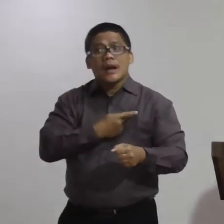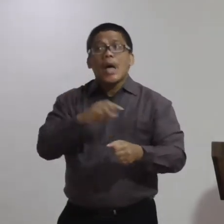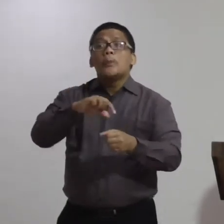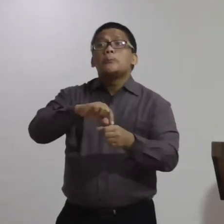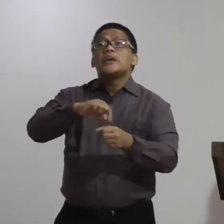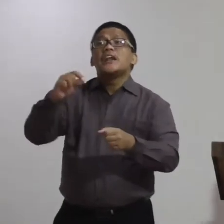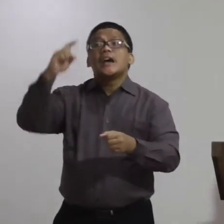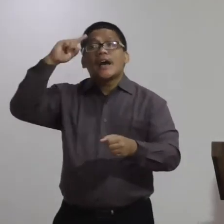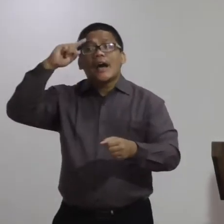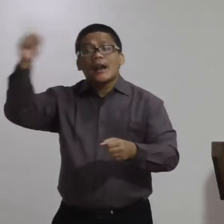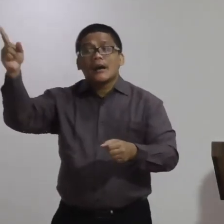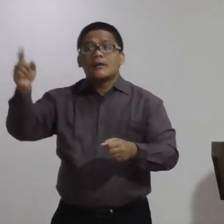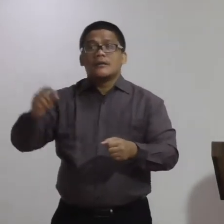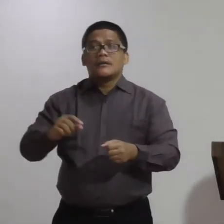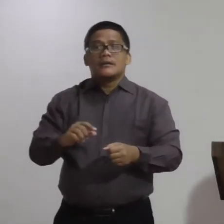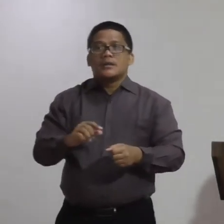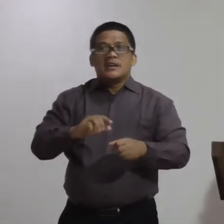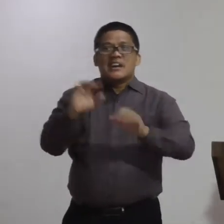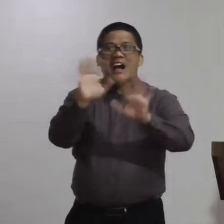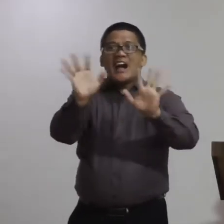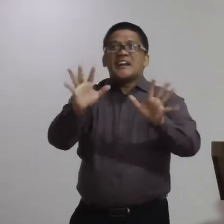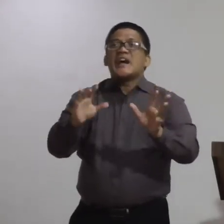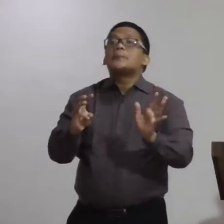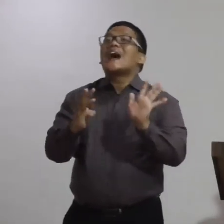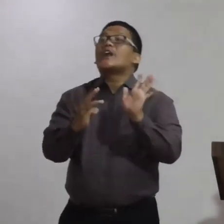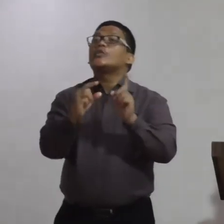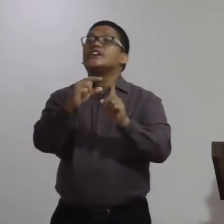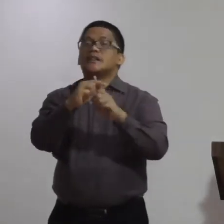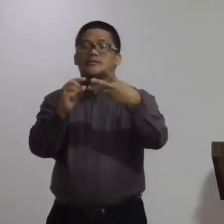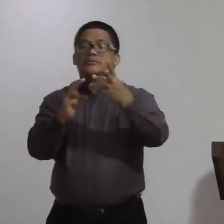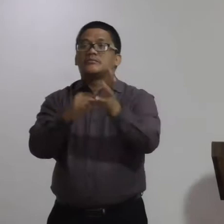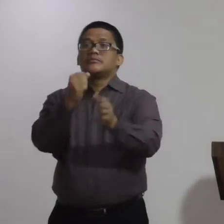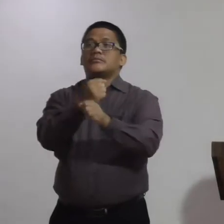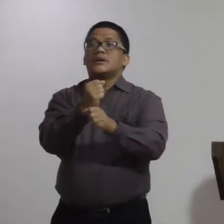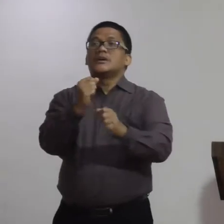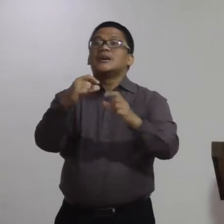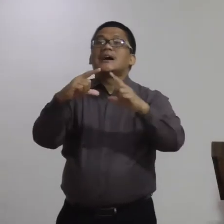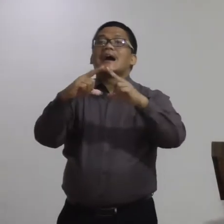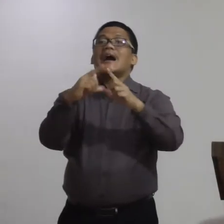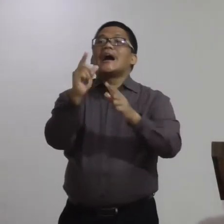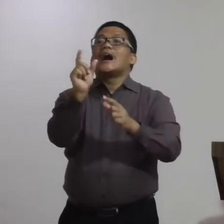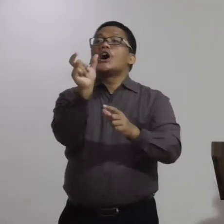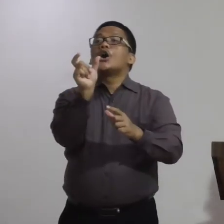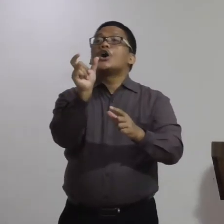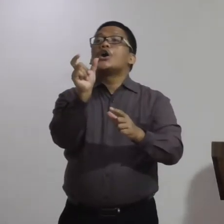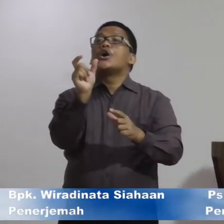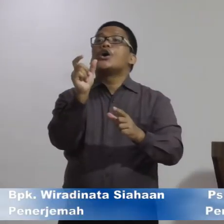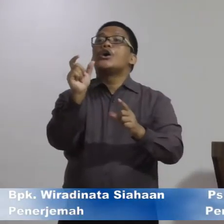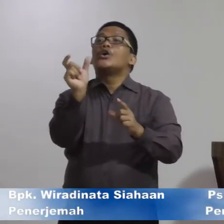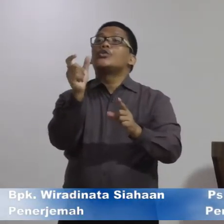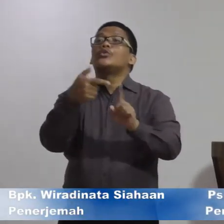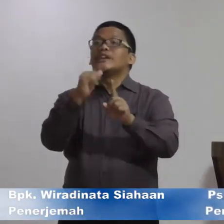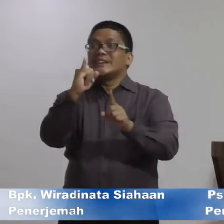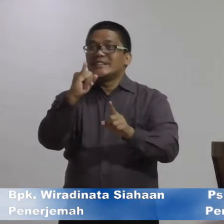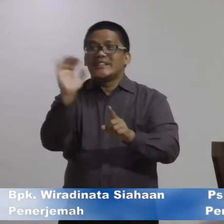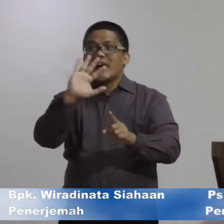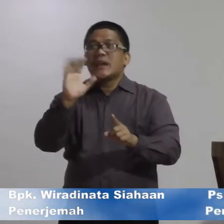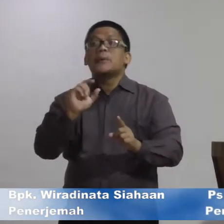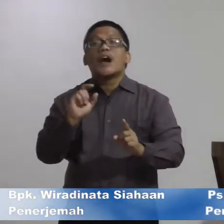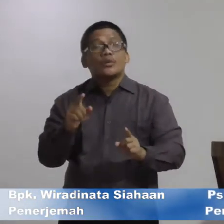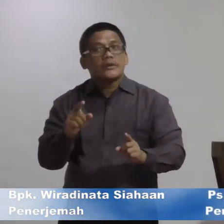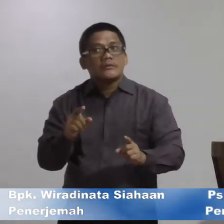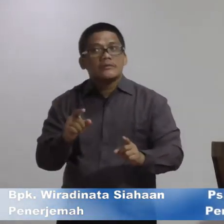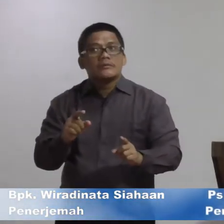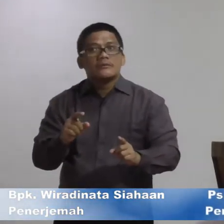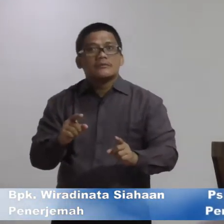pilihan Allah, tidak dipengaruhi oleh situasi, tidak dipengaruhi oleh orang-orang, tidak dipengaruhi dalam kekuatan